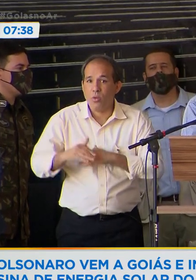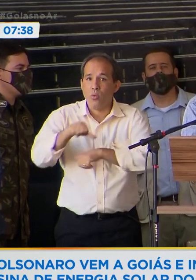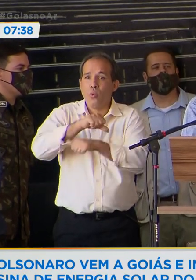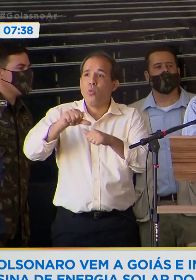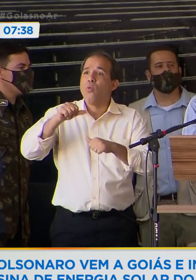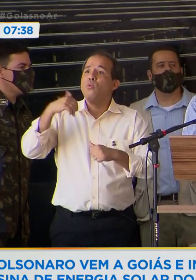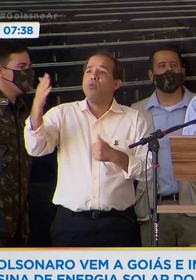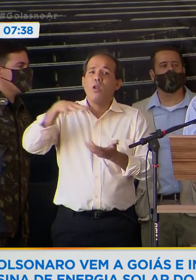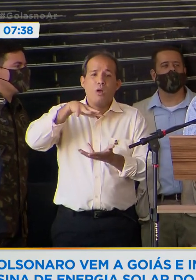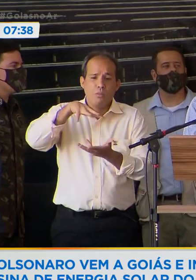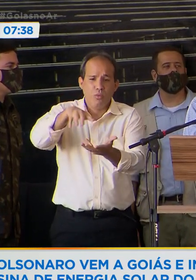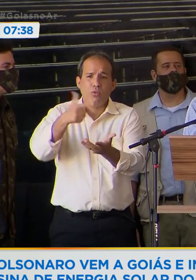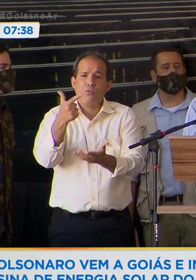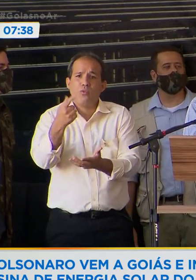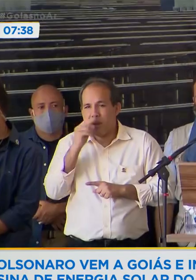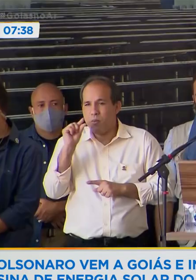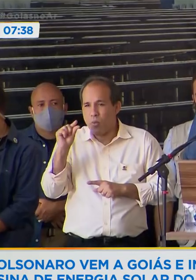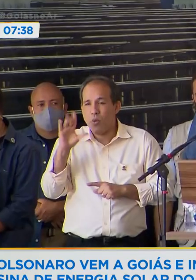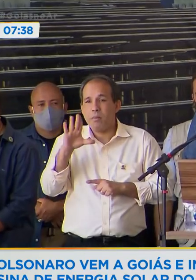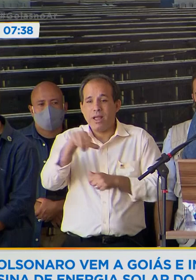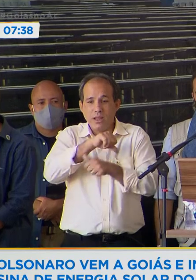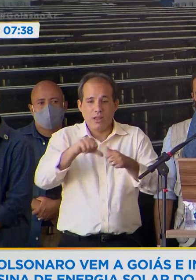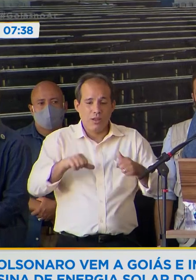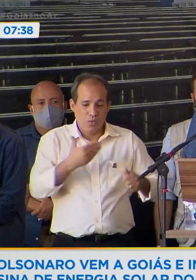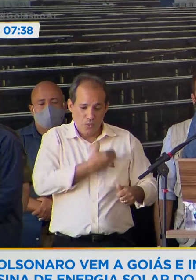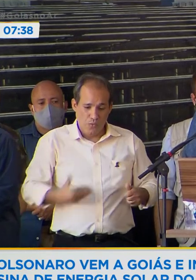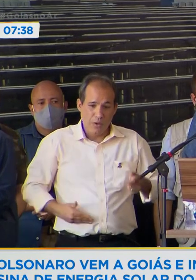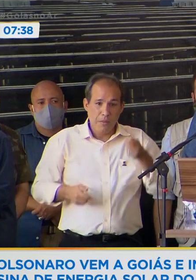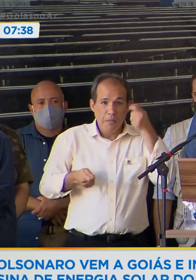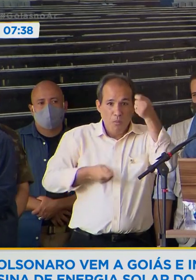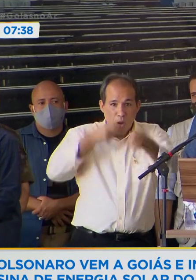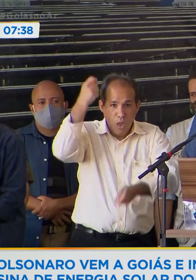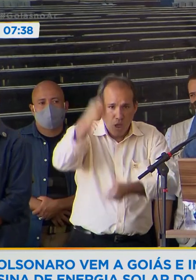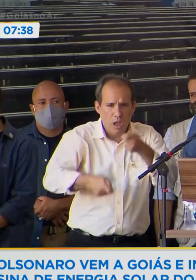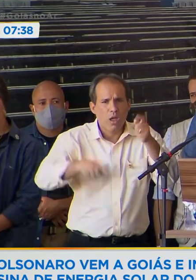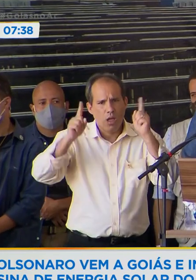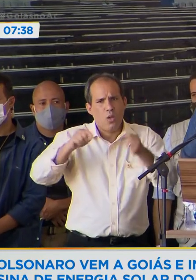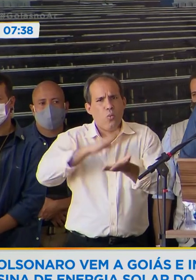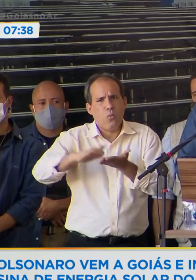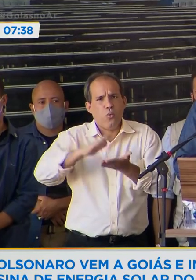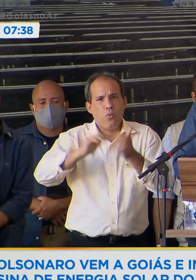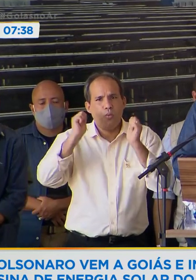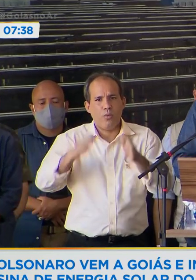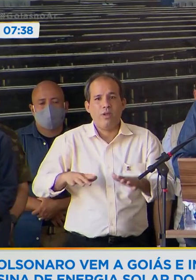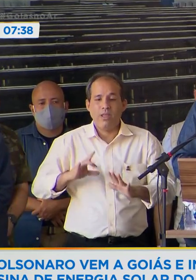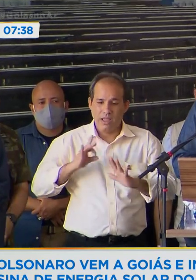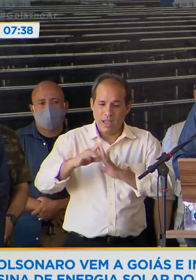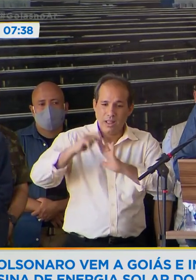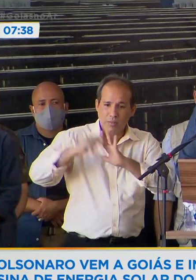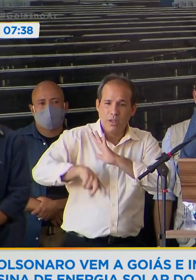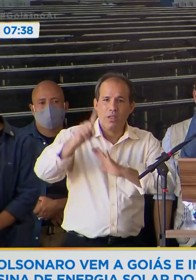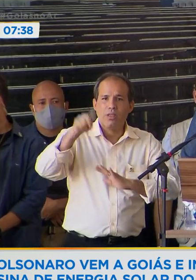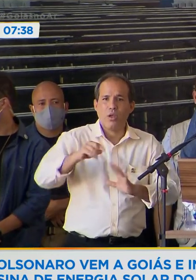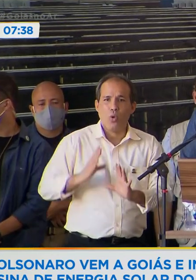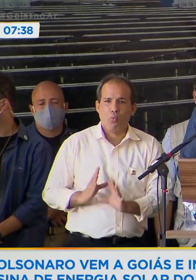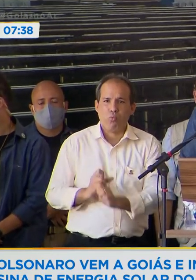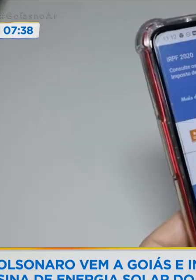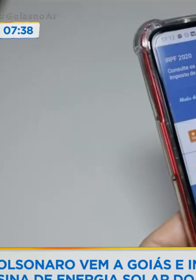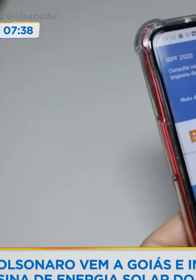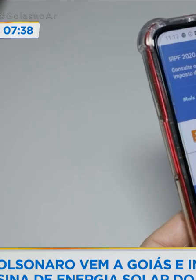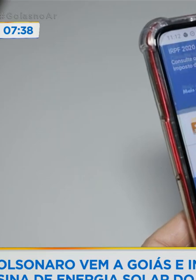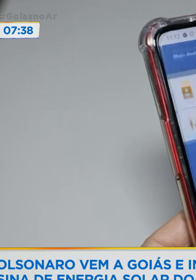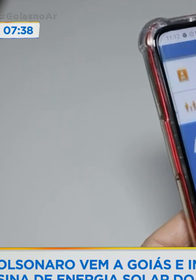a média do mundo é 24 por cento no discurso o presidente voltou a falar sobre a prorrogação do auxílio